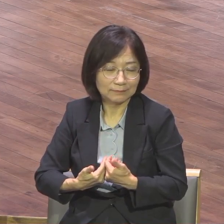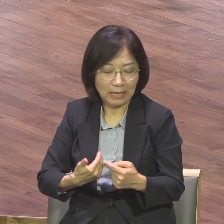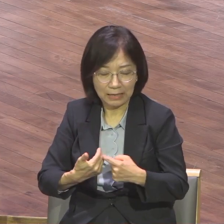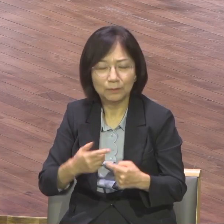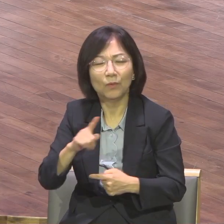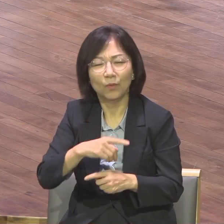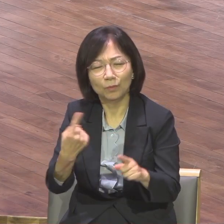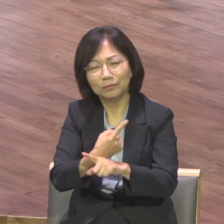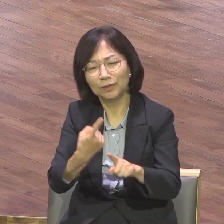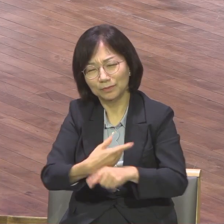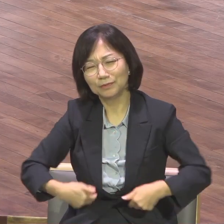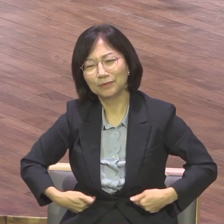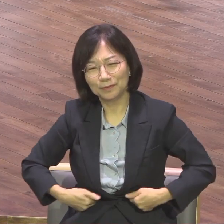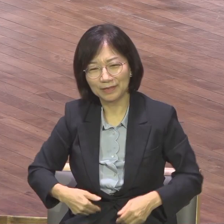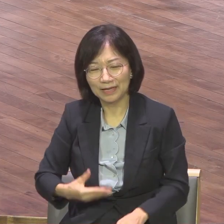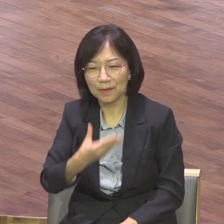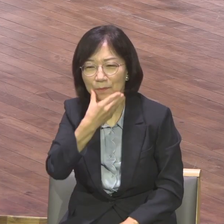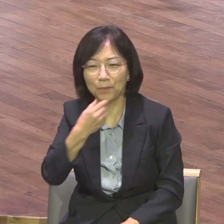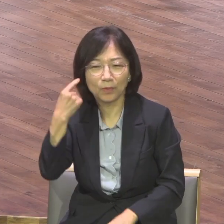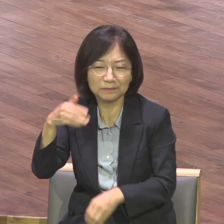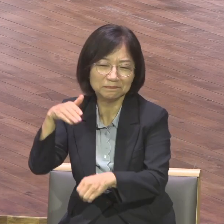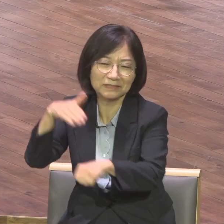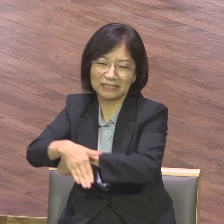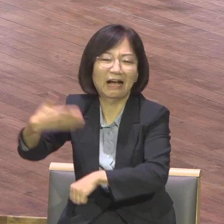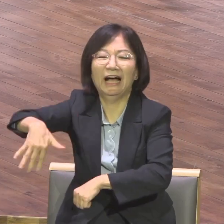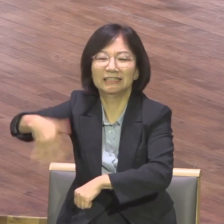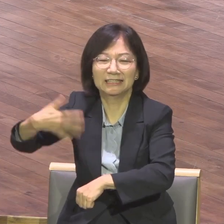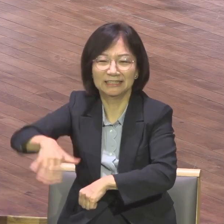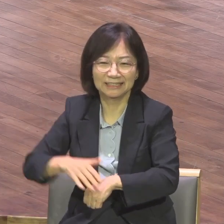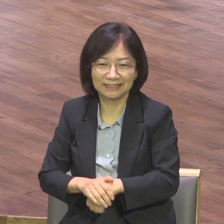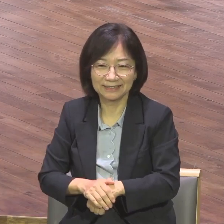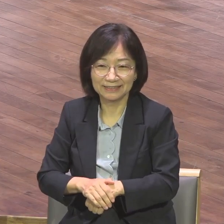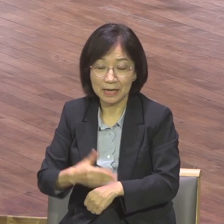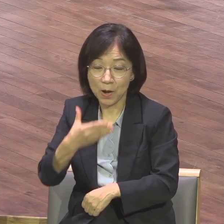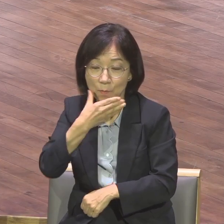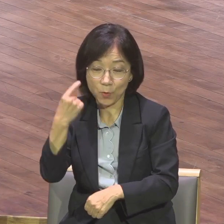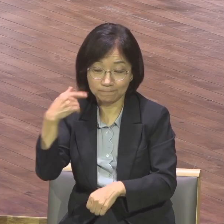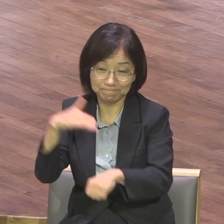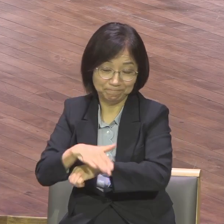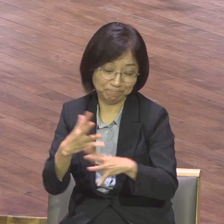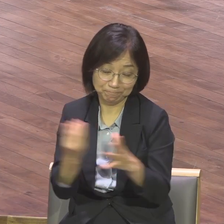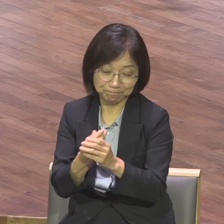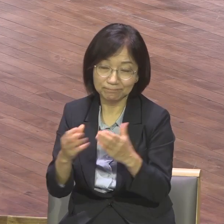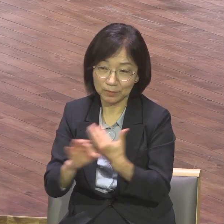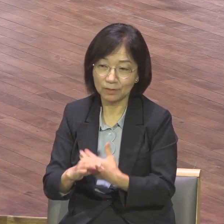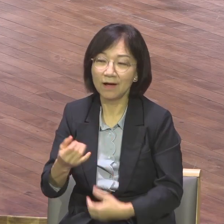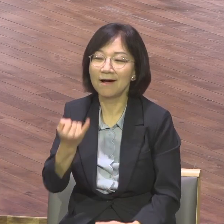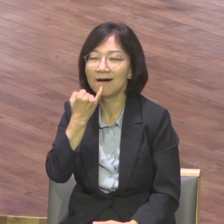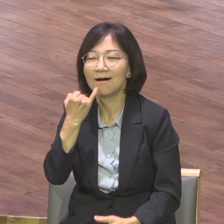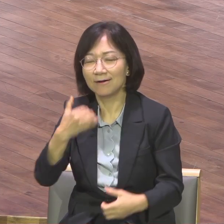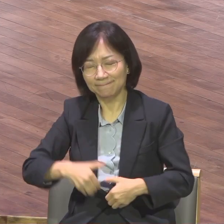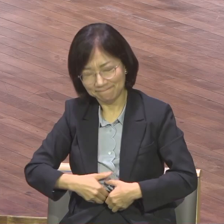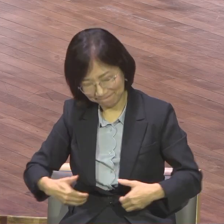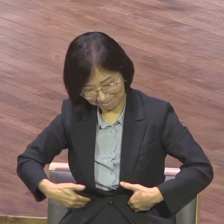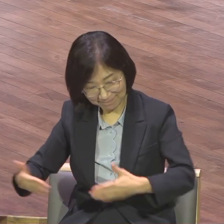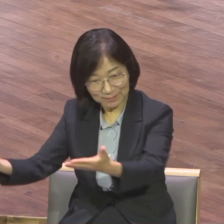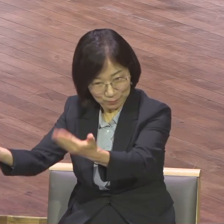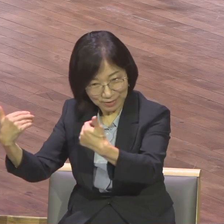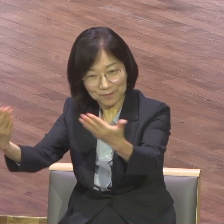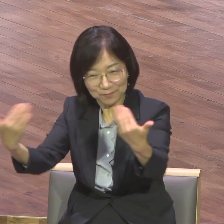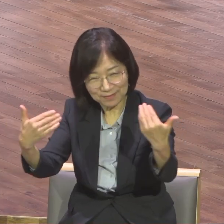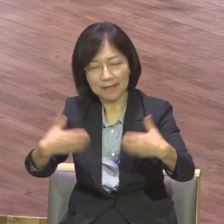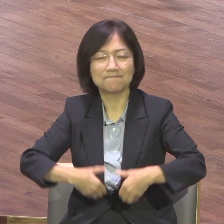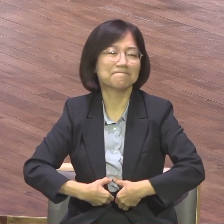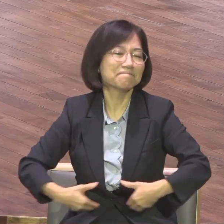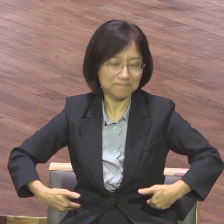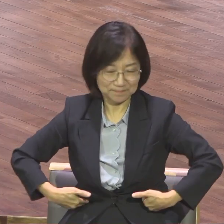돼요. 그 복음 체질 아니라서 그래요. 복음 체질은 I'm okay, you care라니까. 어떤 사람도 어떤 문제도 다